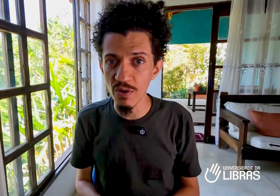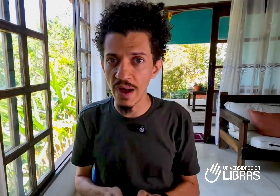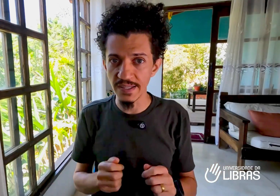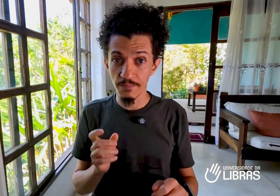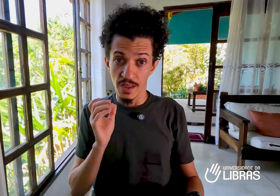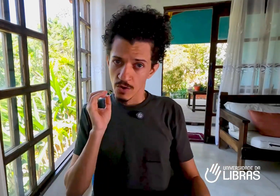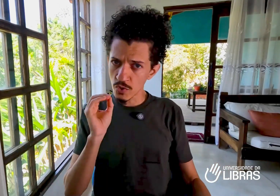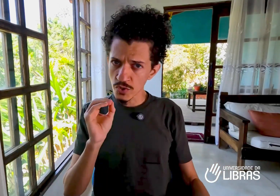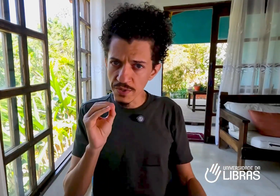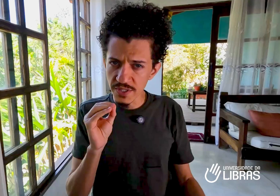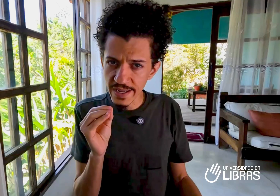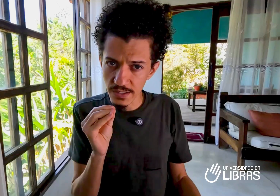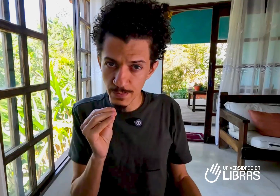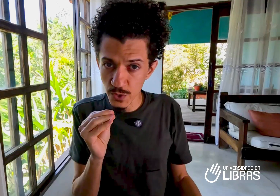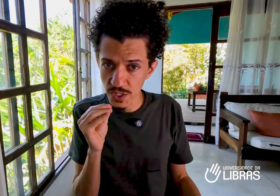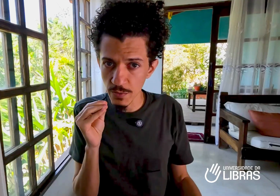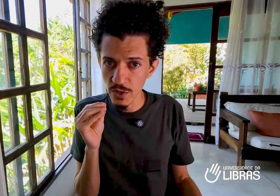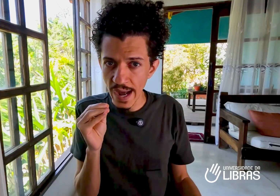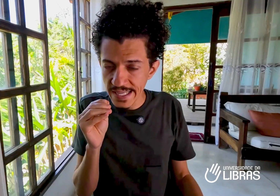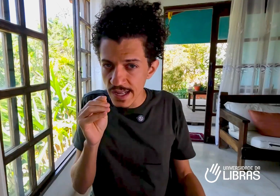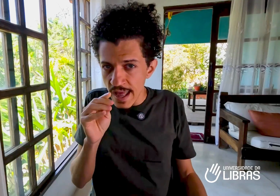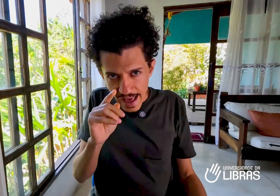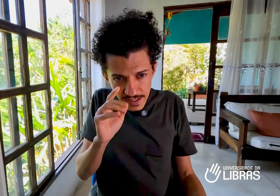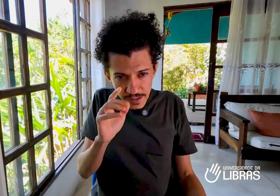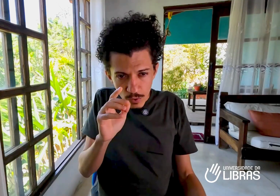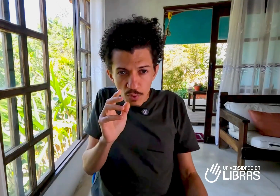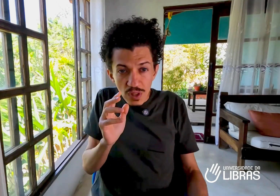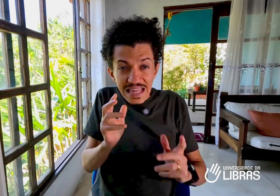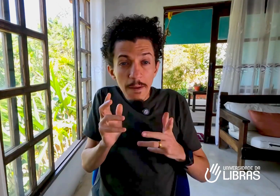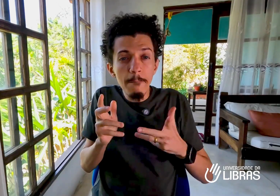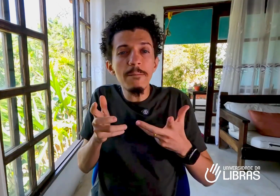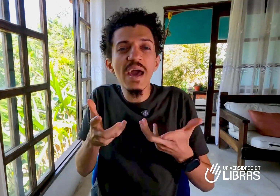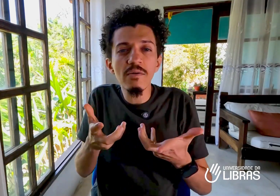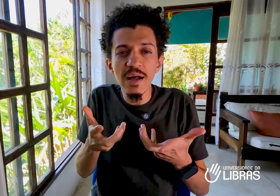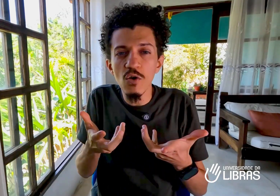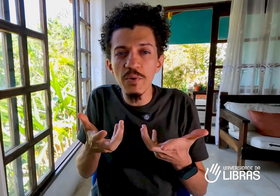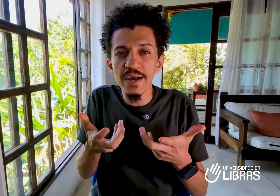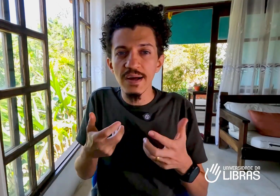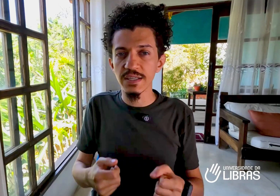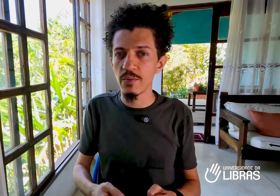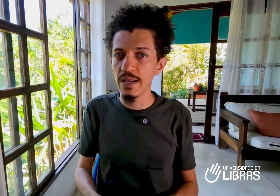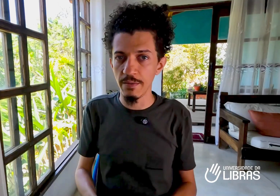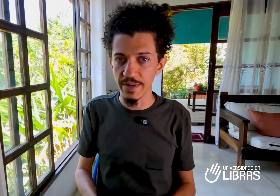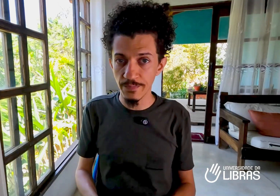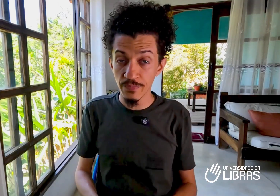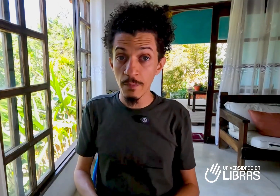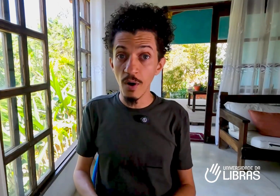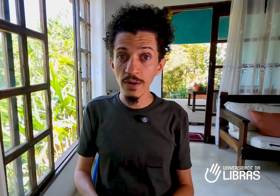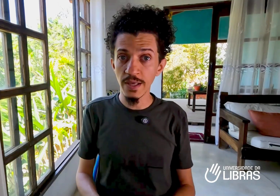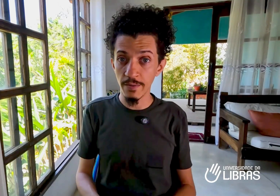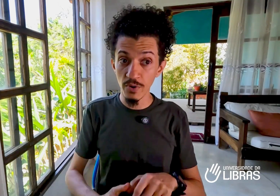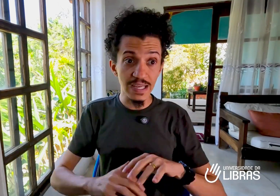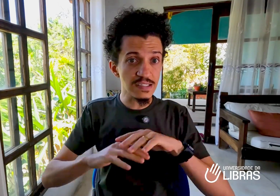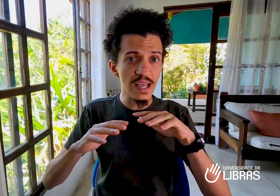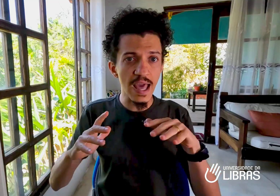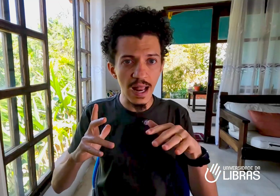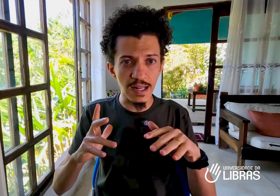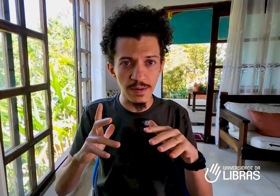manuais. Eu costumo dizer que as expressões não manuais, elas são como o tempero da comunicação em Libras. Por quê? Porque sem elas,